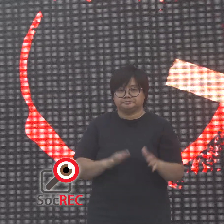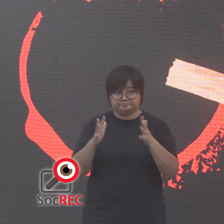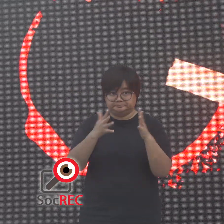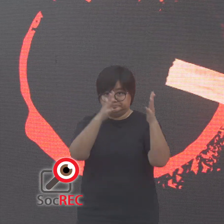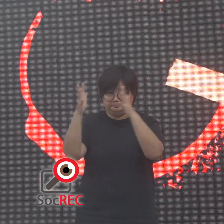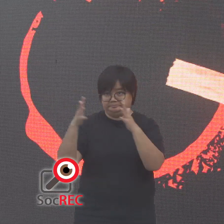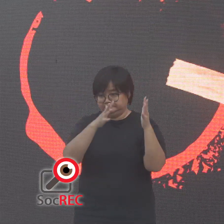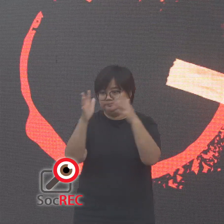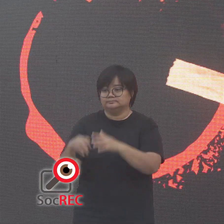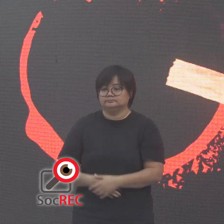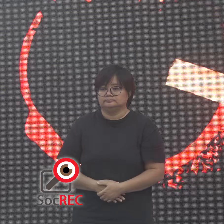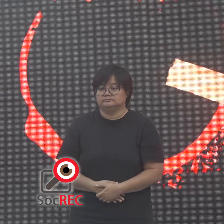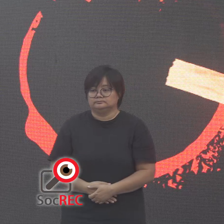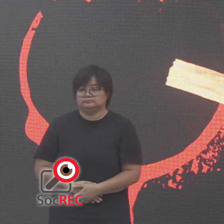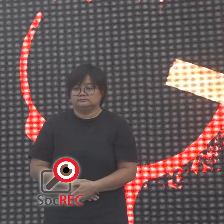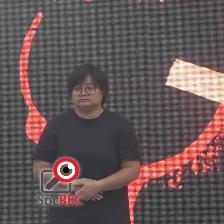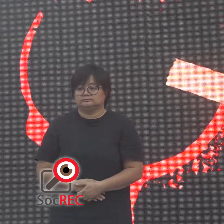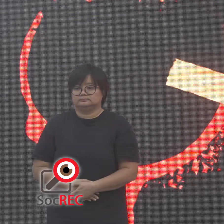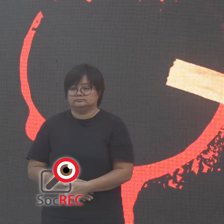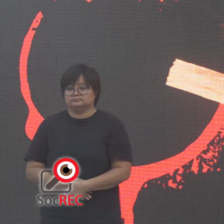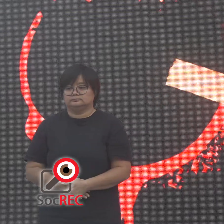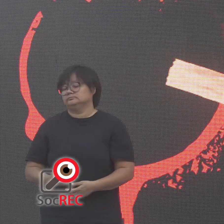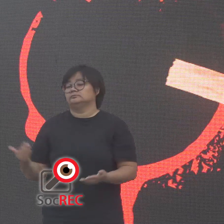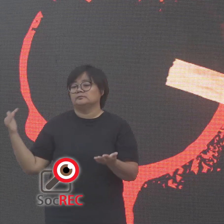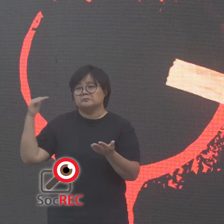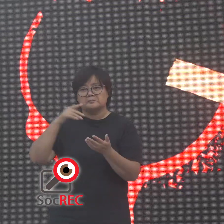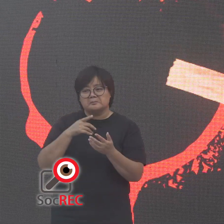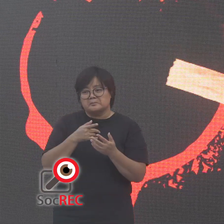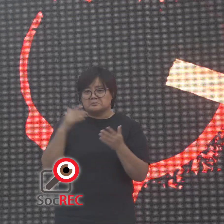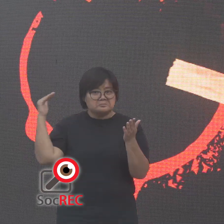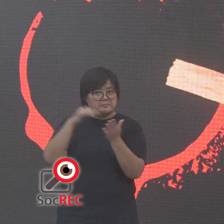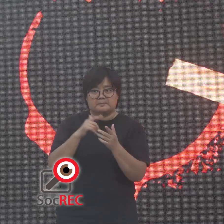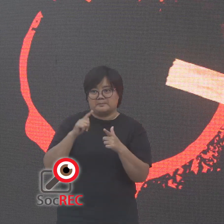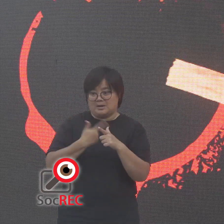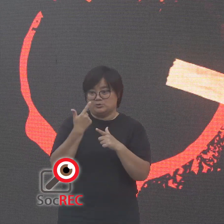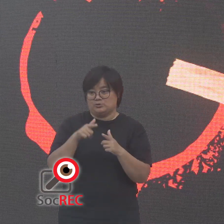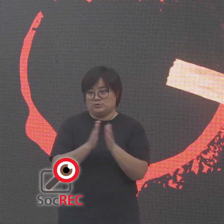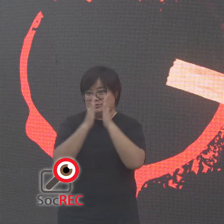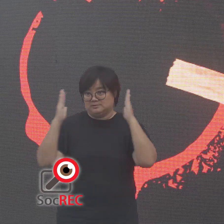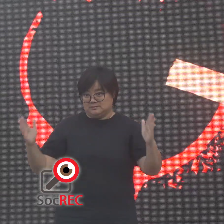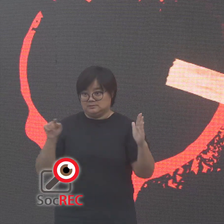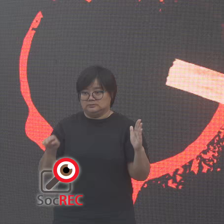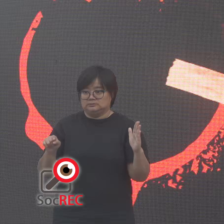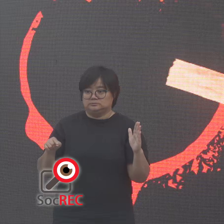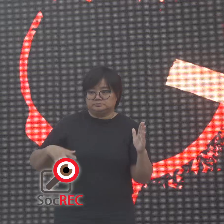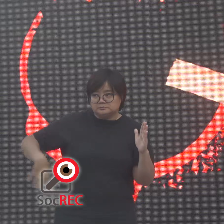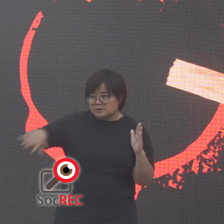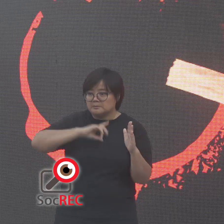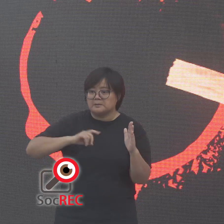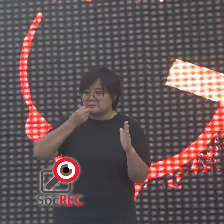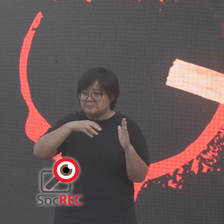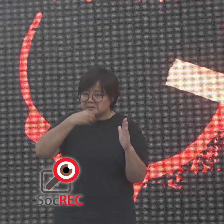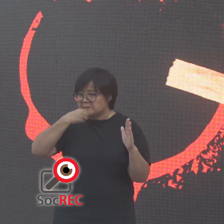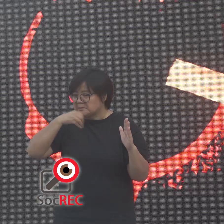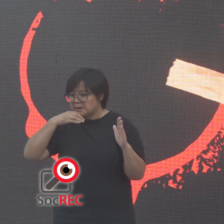在過去的8個月，我們香港人經歷了很多事，由5月的時候，